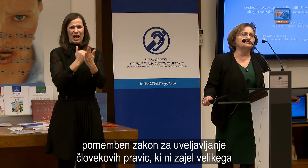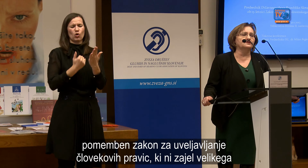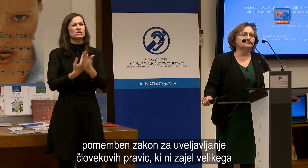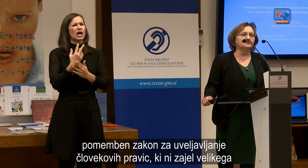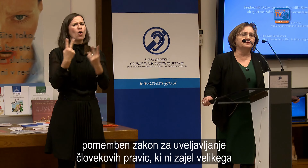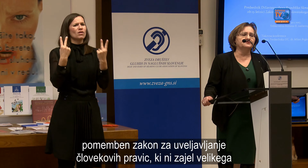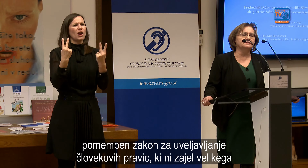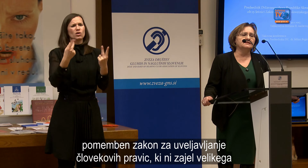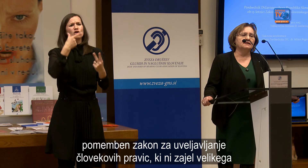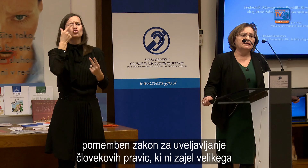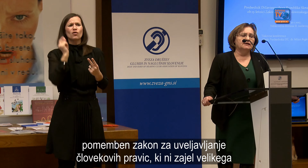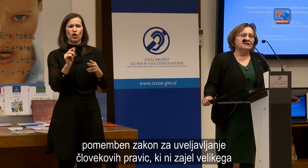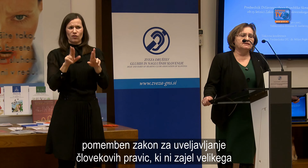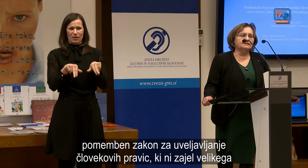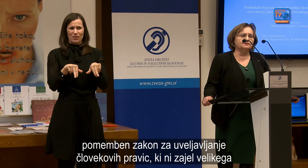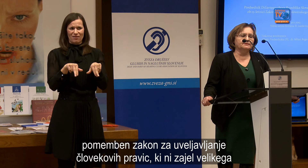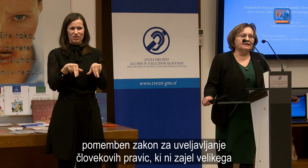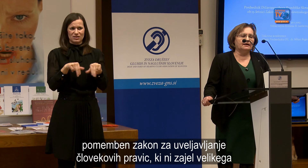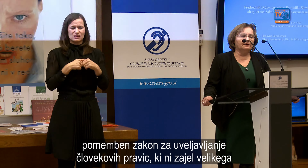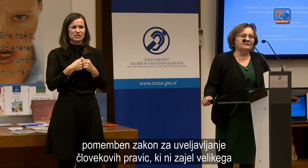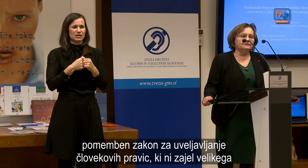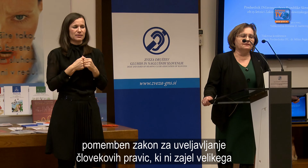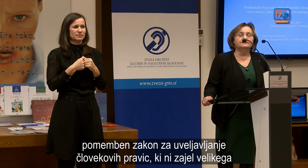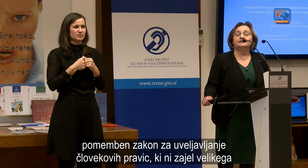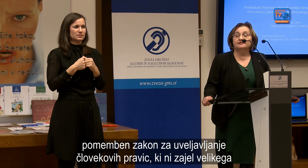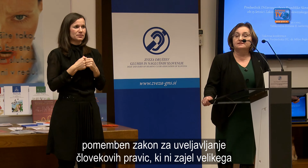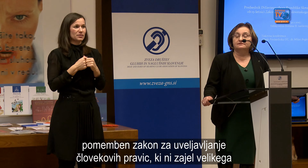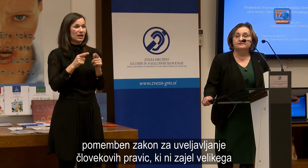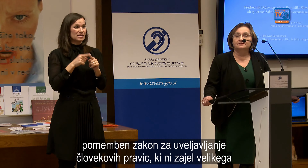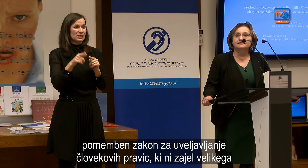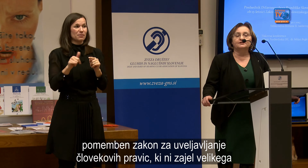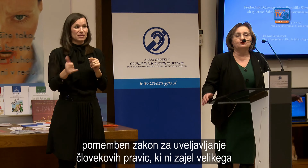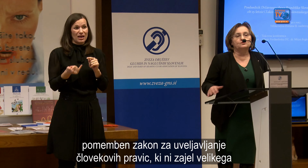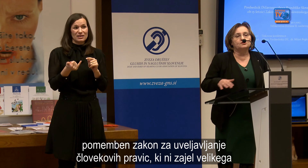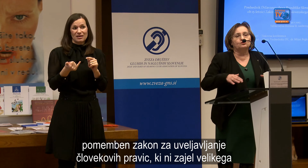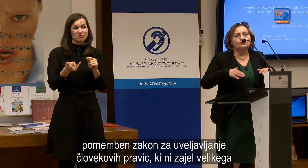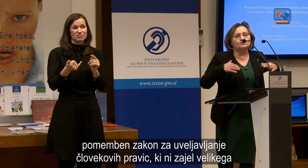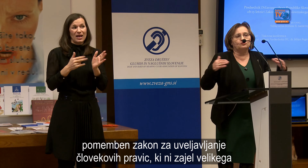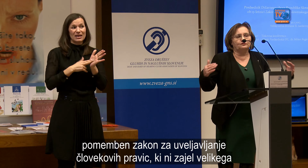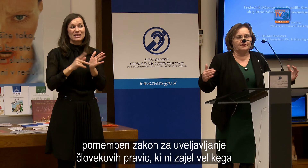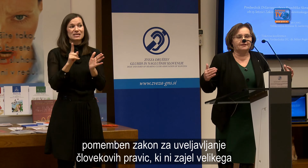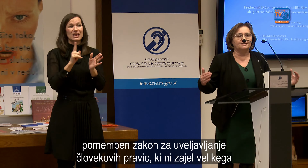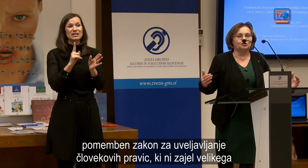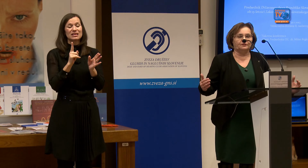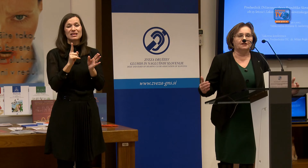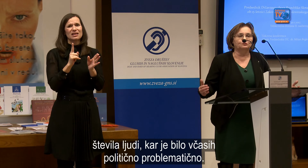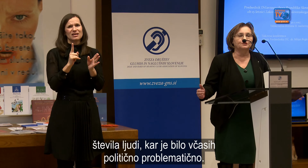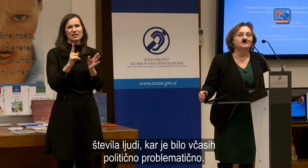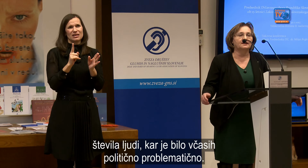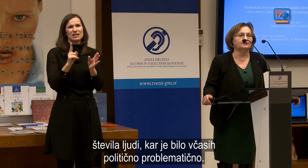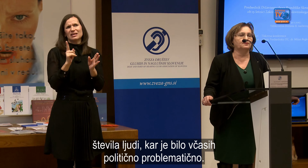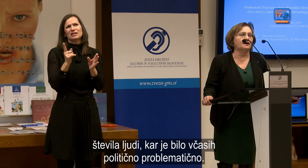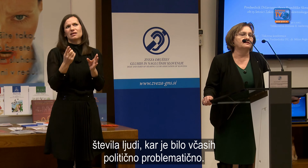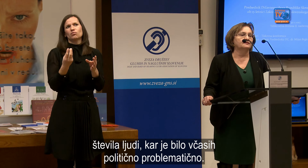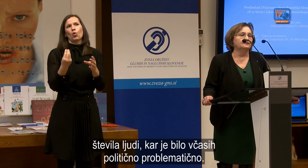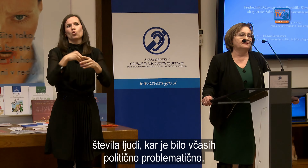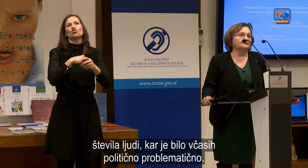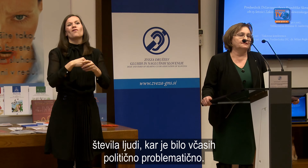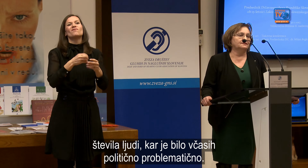uveljavljanje človekovih pravic, s tem, da je res ni zajel zelo velikega števila ljudi, kar je